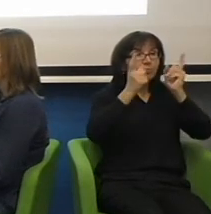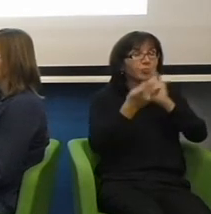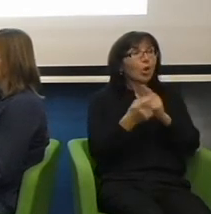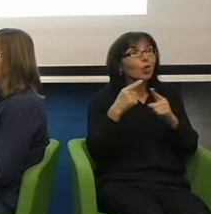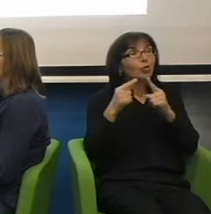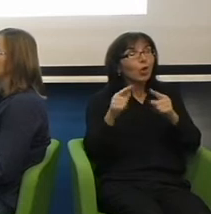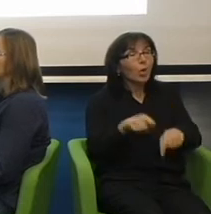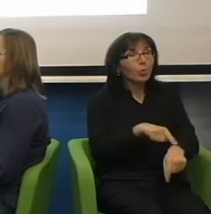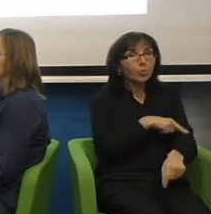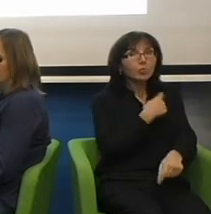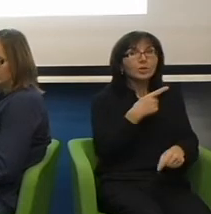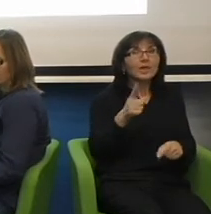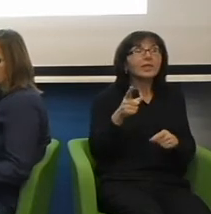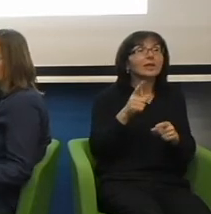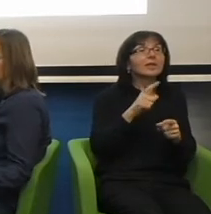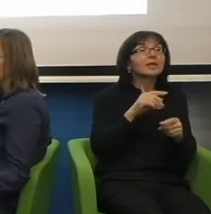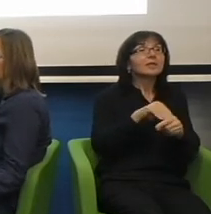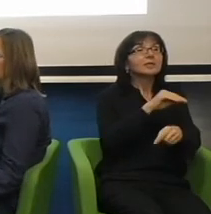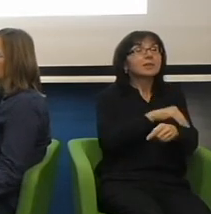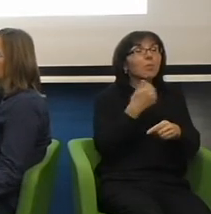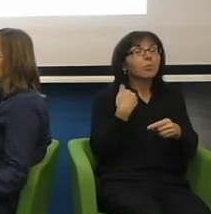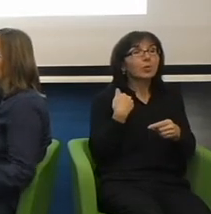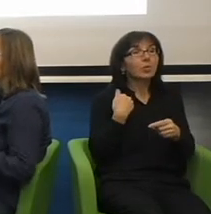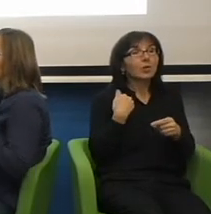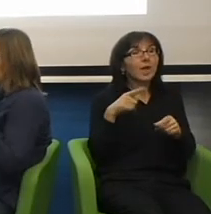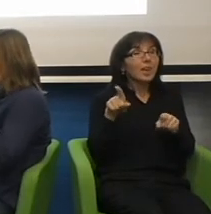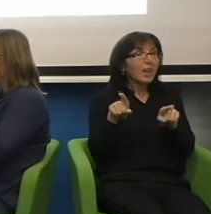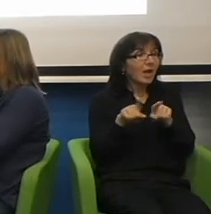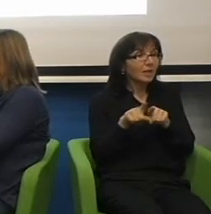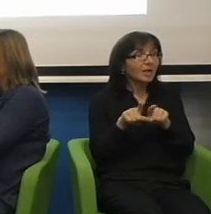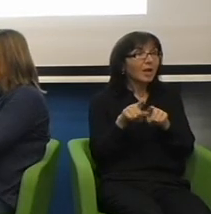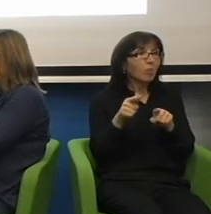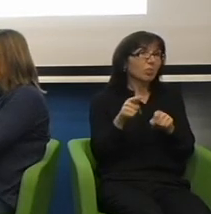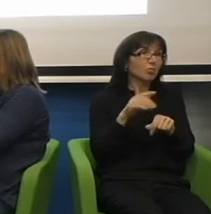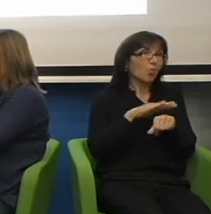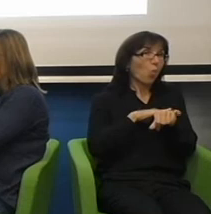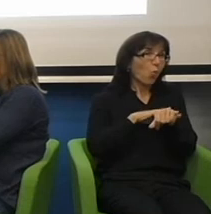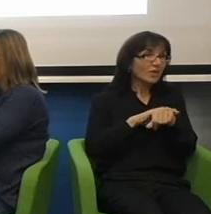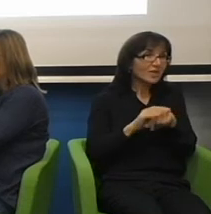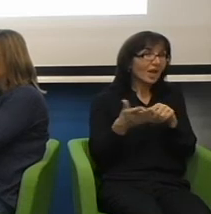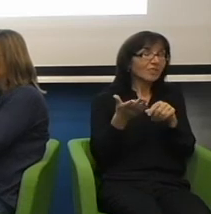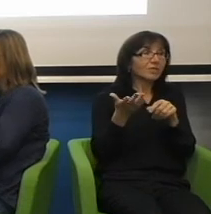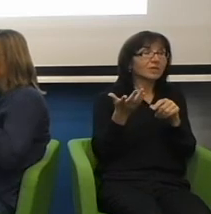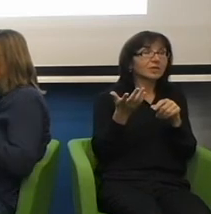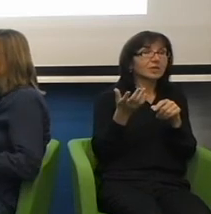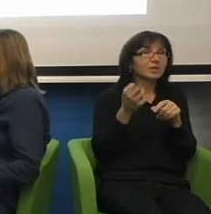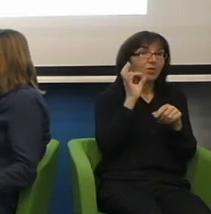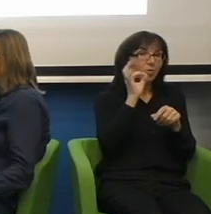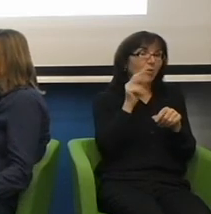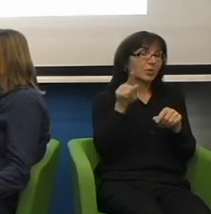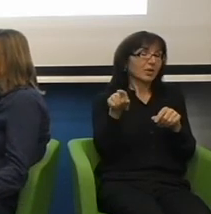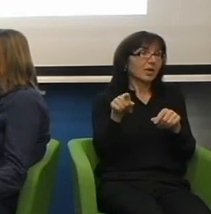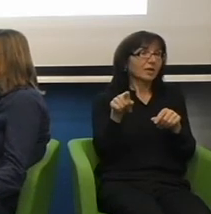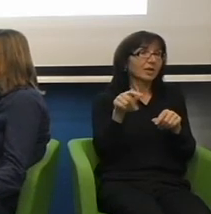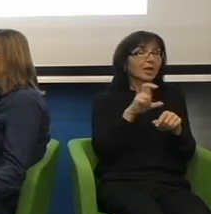No ale ten system, dodajmy, on był dla niej no, dość łaskawy paradoksalnie. Czy to jest dobre słowo, czy w ogóle system może być łaskawy i czy my